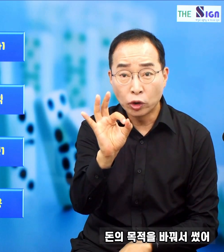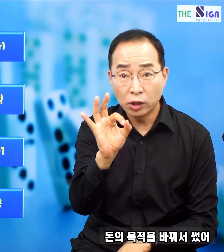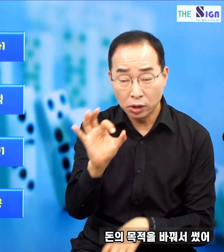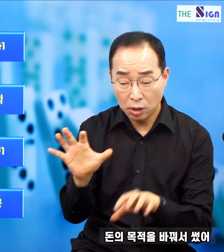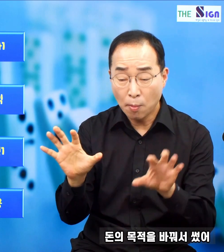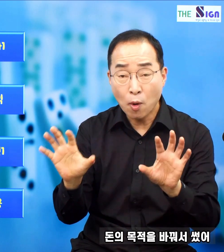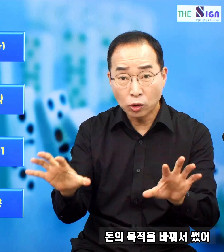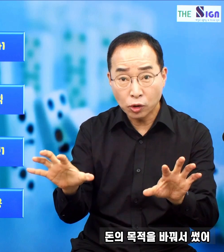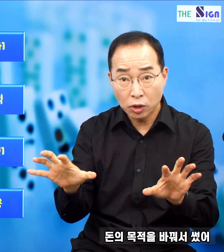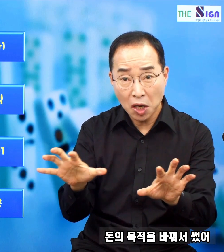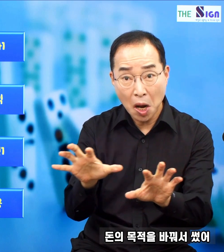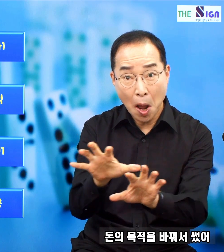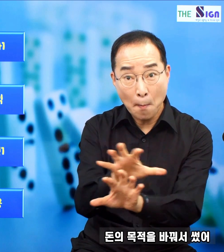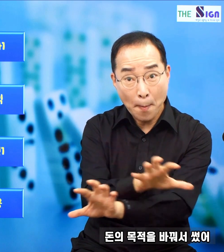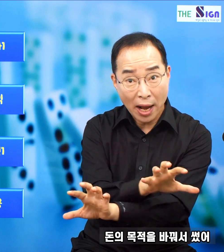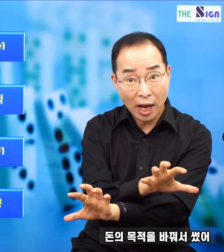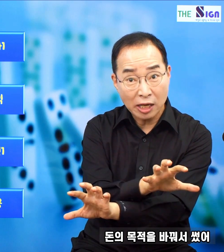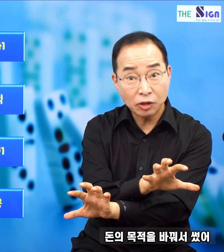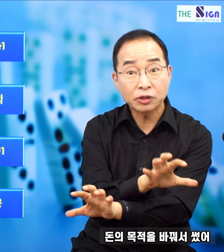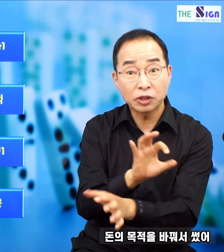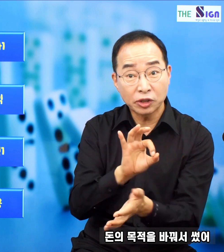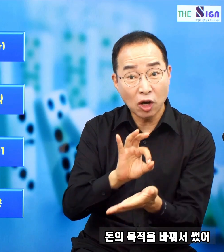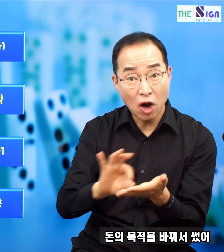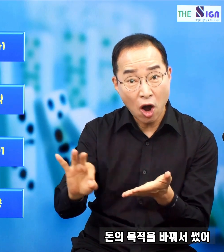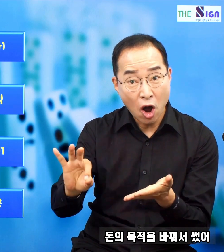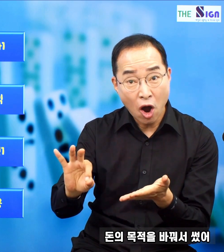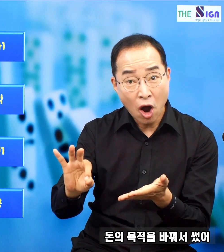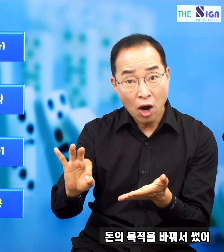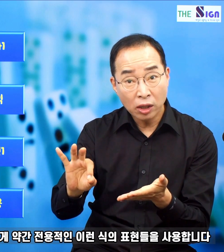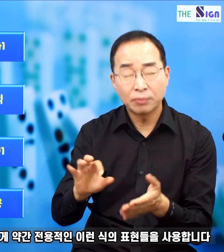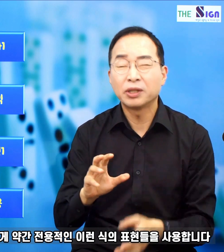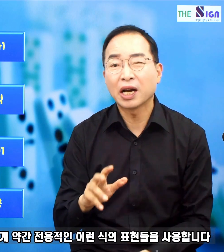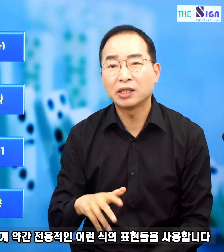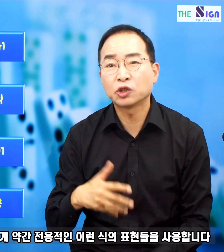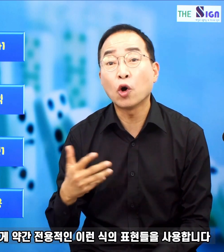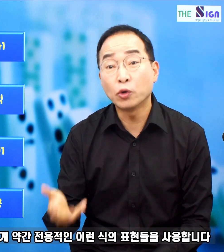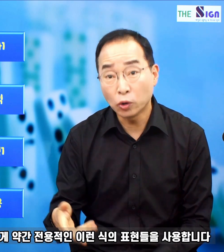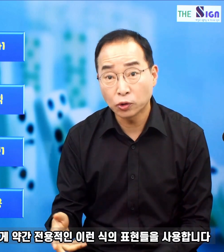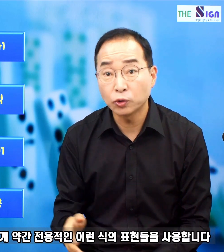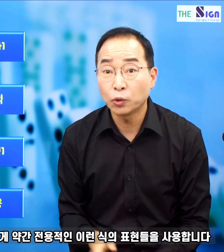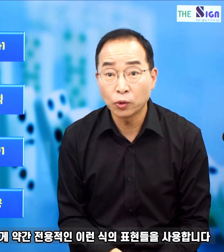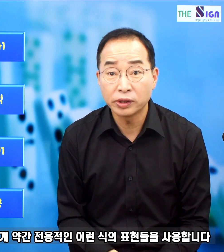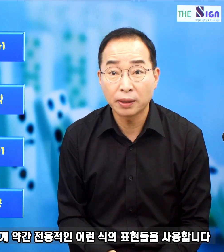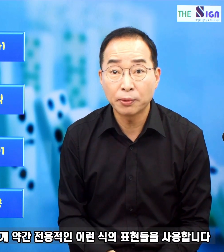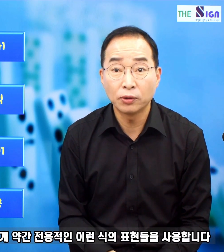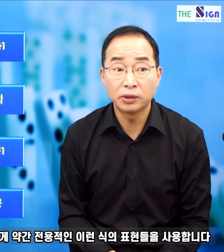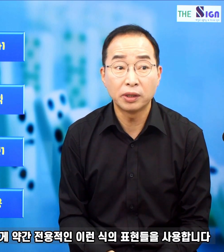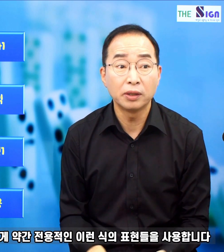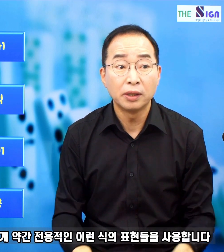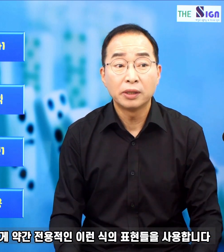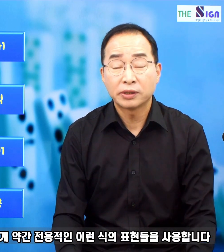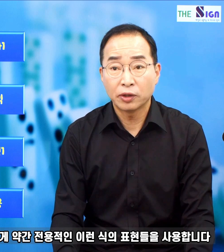돈을 목적을 바꿔서 썼어? 그럼 이게 약간 전용적인 이런 식의 표현들을